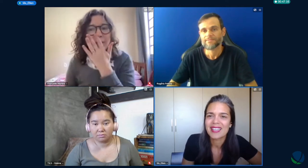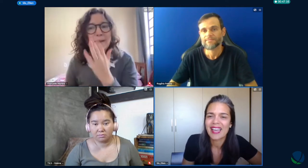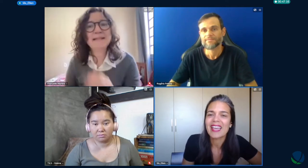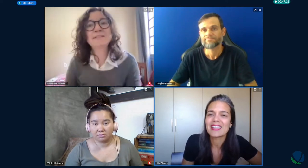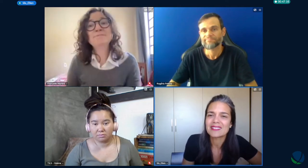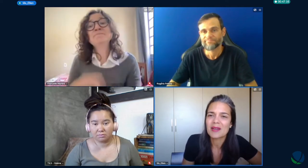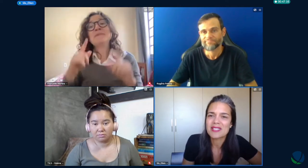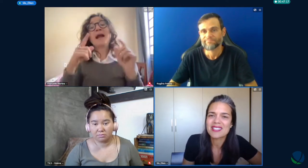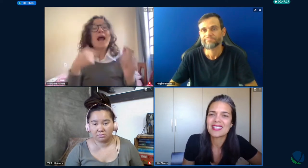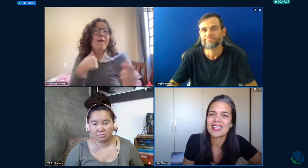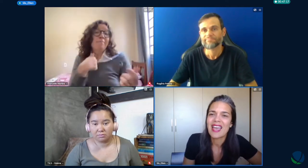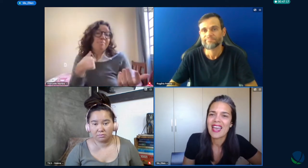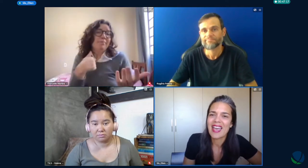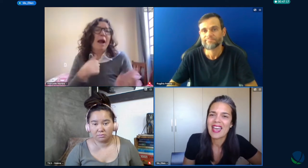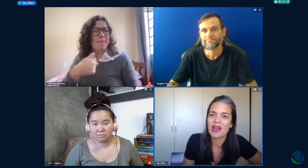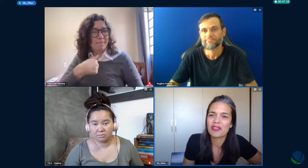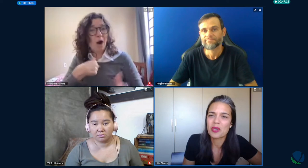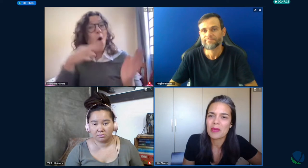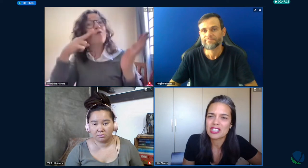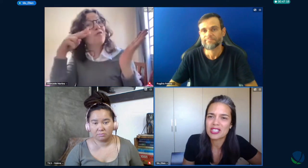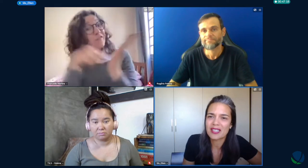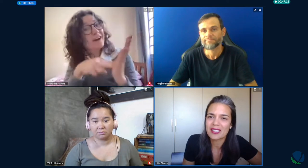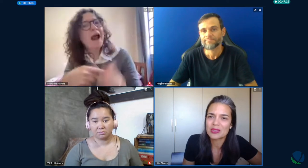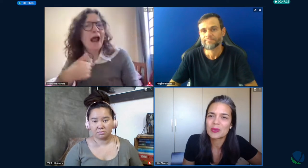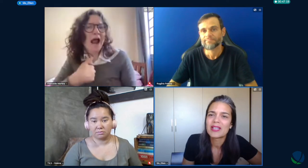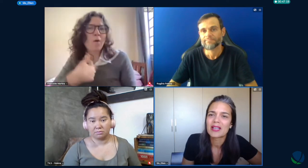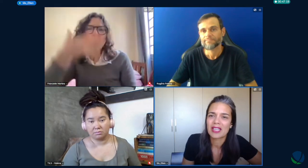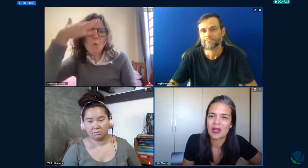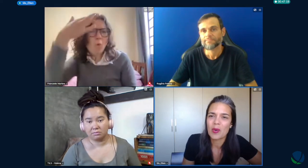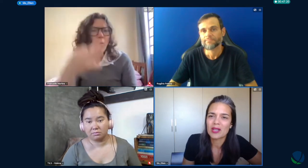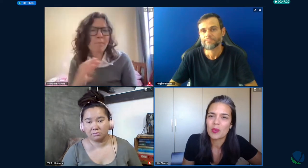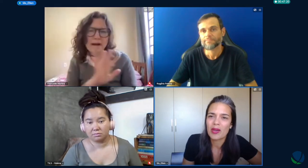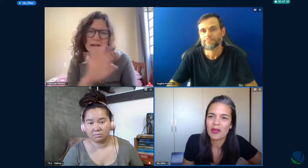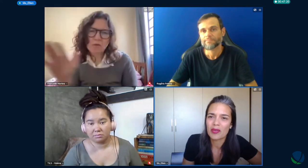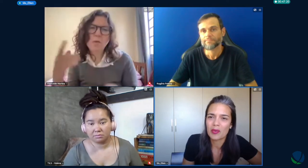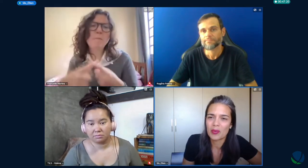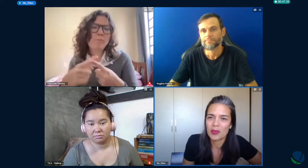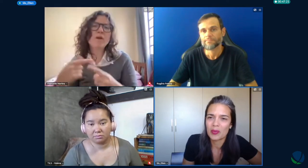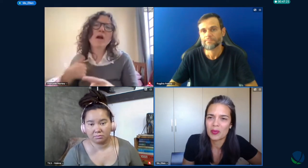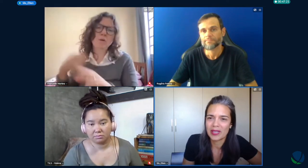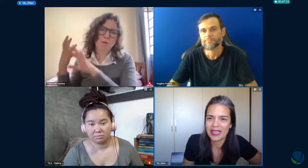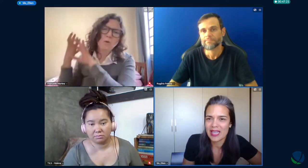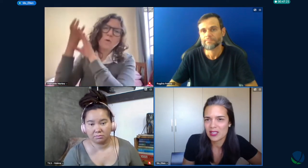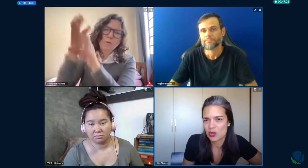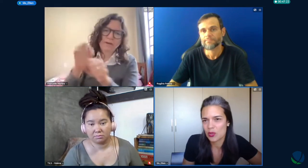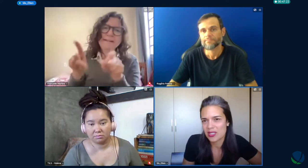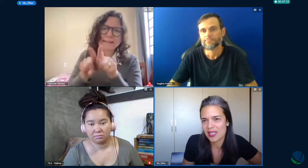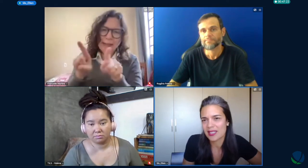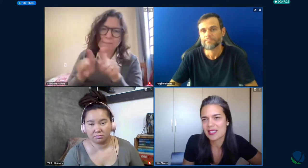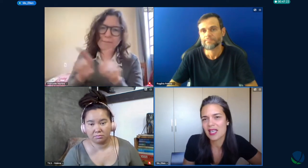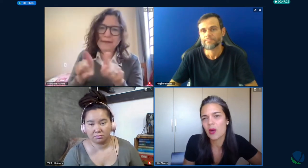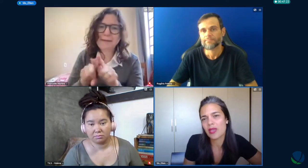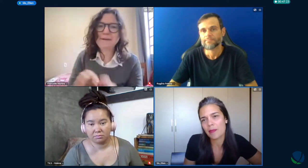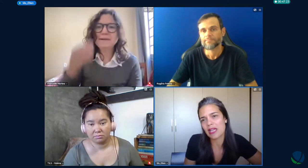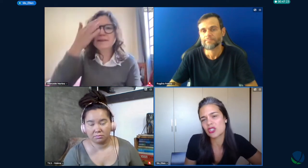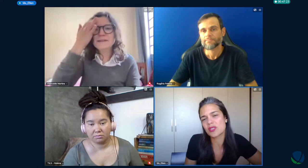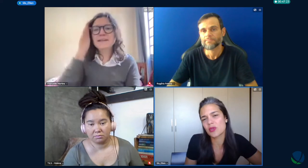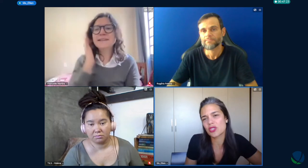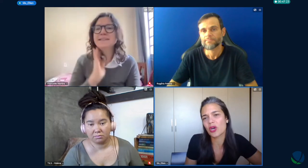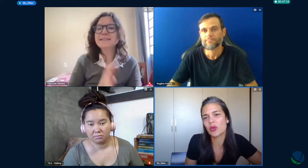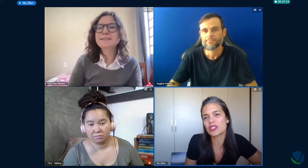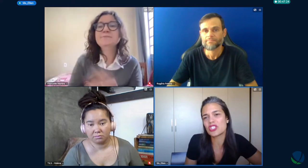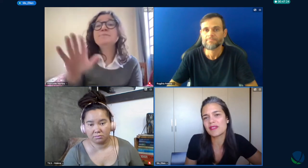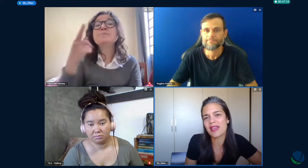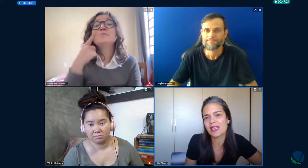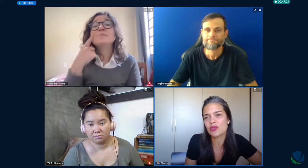coisas, né? Então, assim... eu fico imaginando que quando eu li a sua dissertação e a partir do